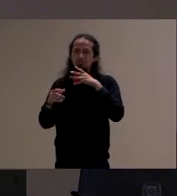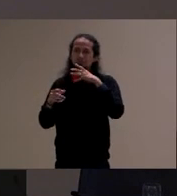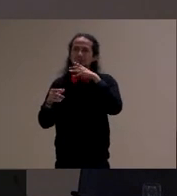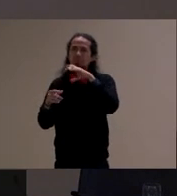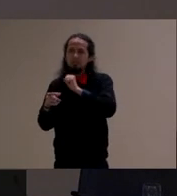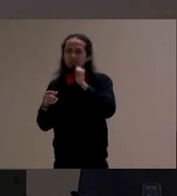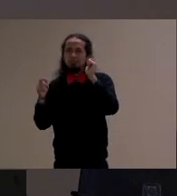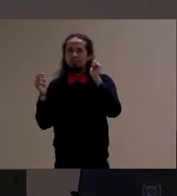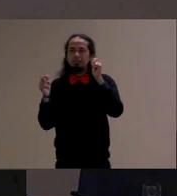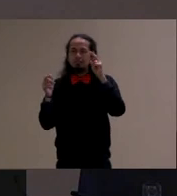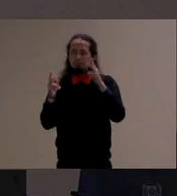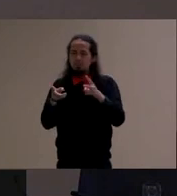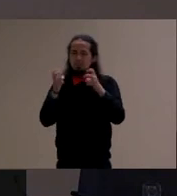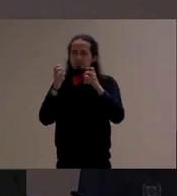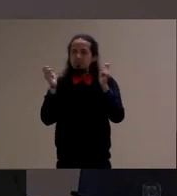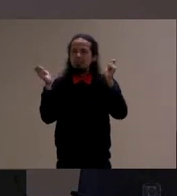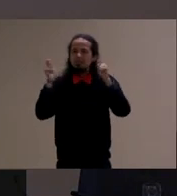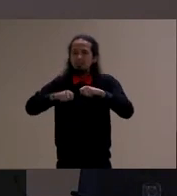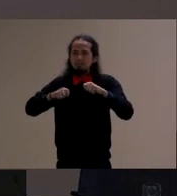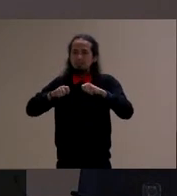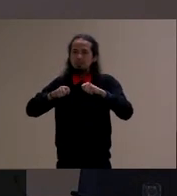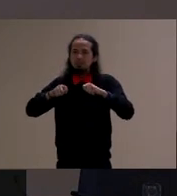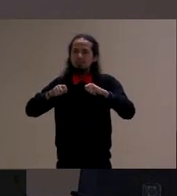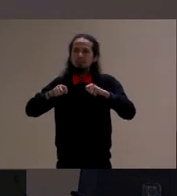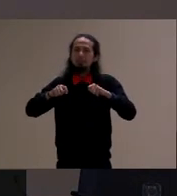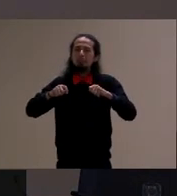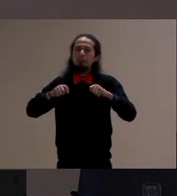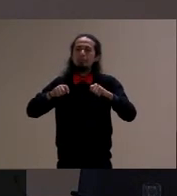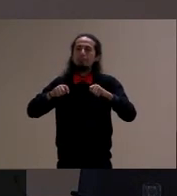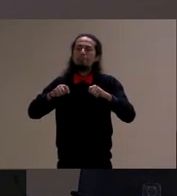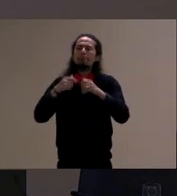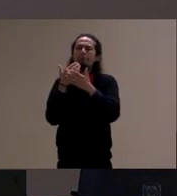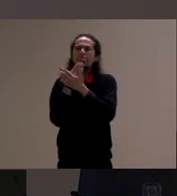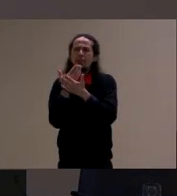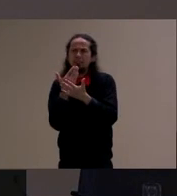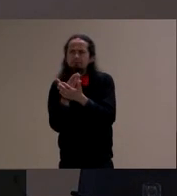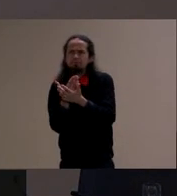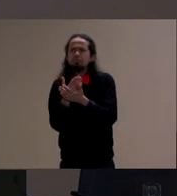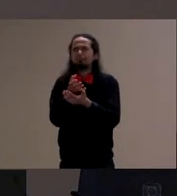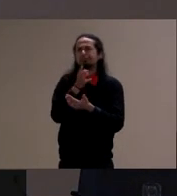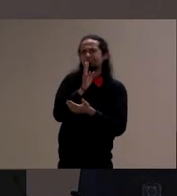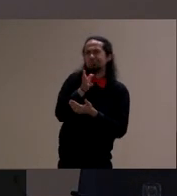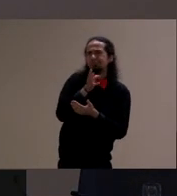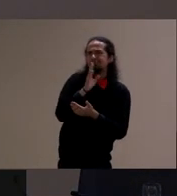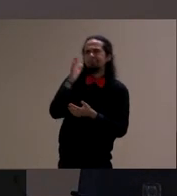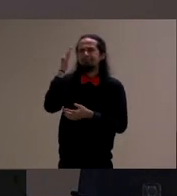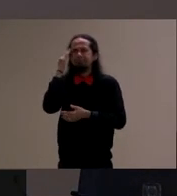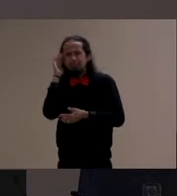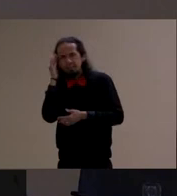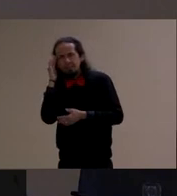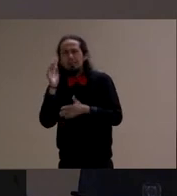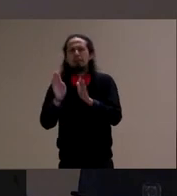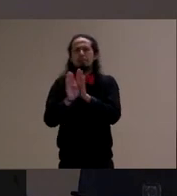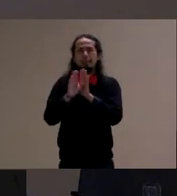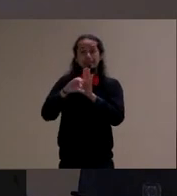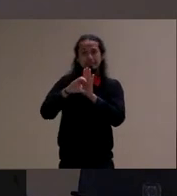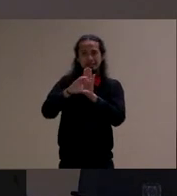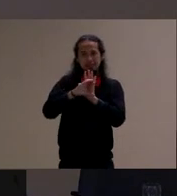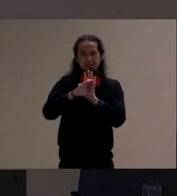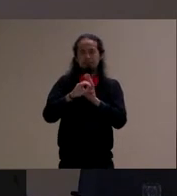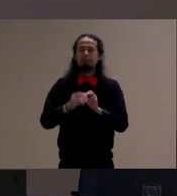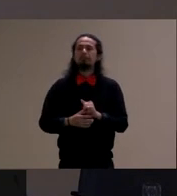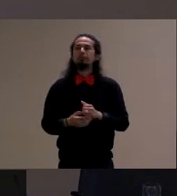necessidade de nos estudar conhecer compreender a bncc e